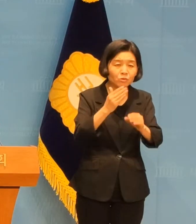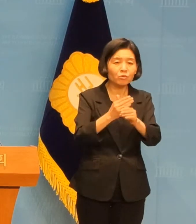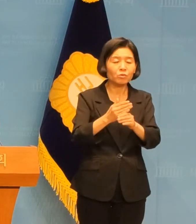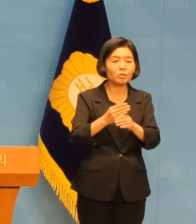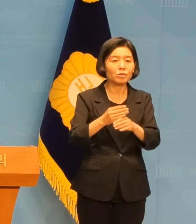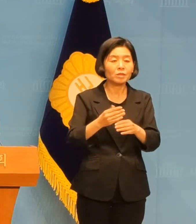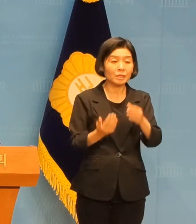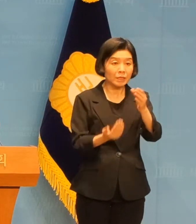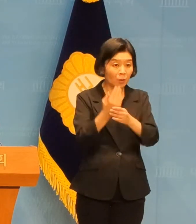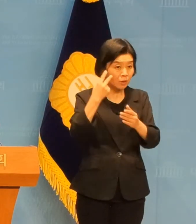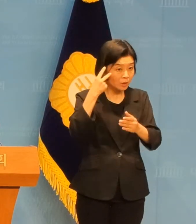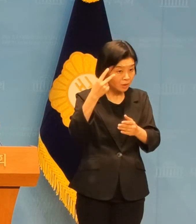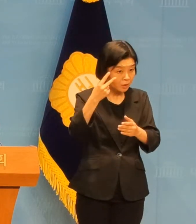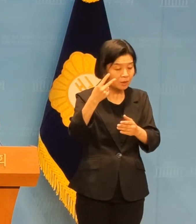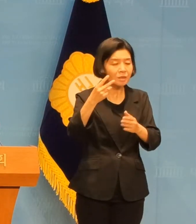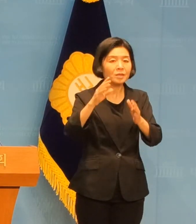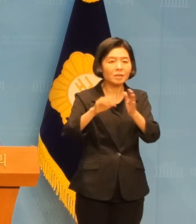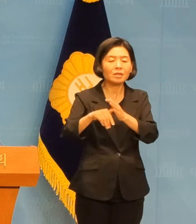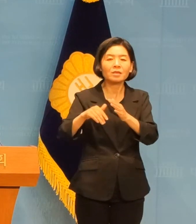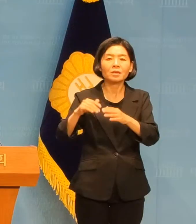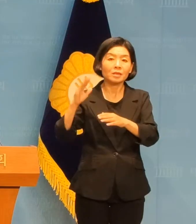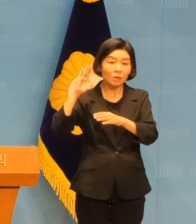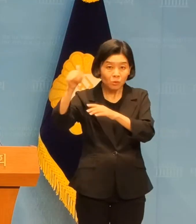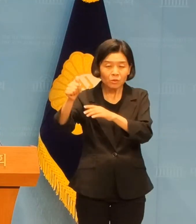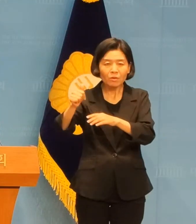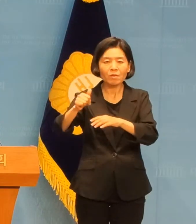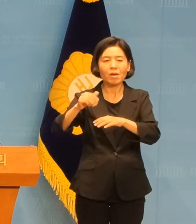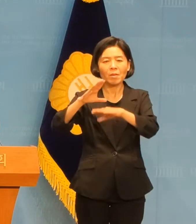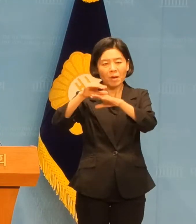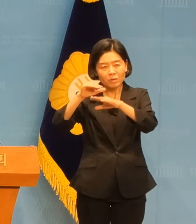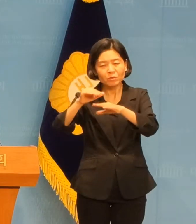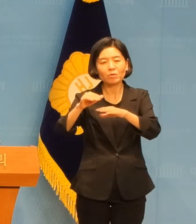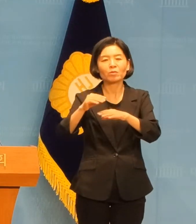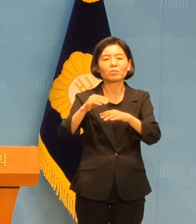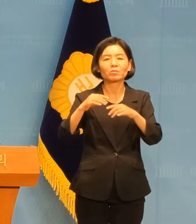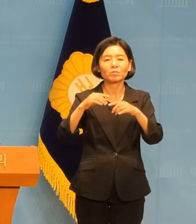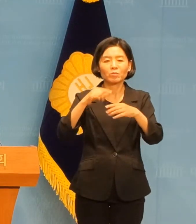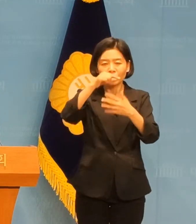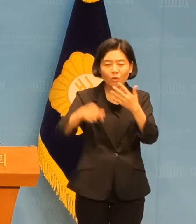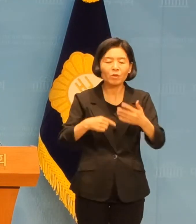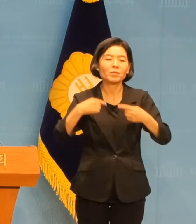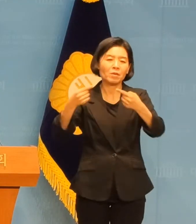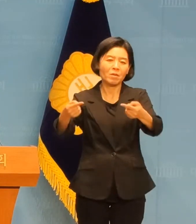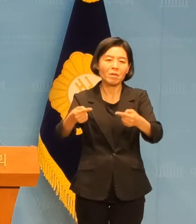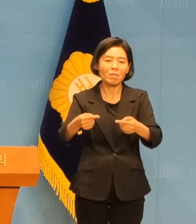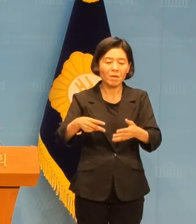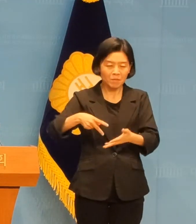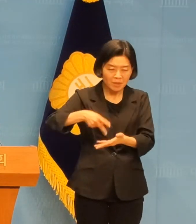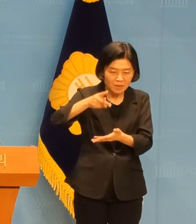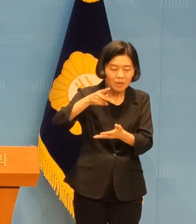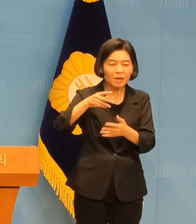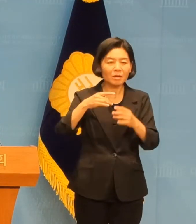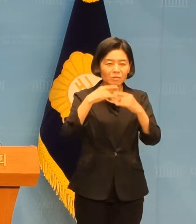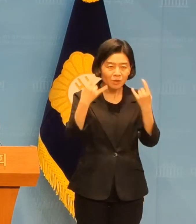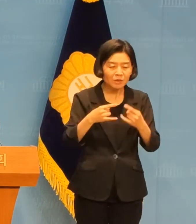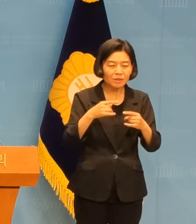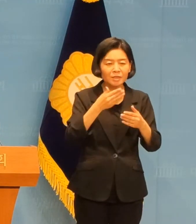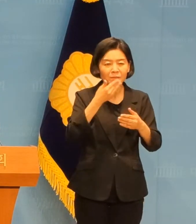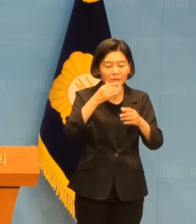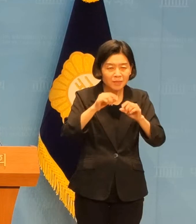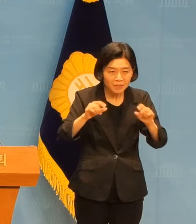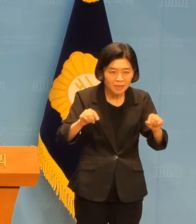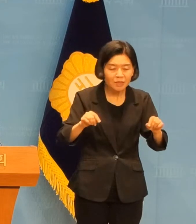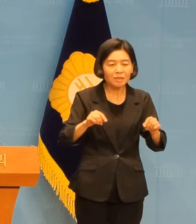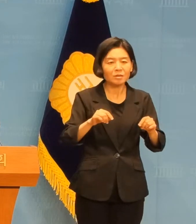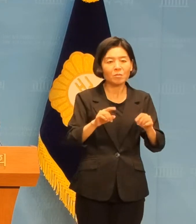대통령은 예능 방송에 출연하기도 했습니다. 피자와 프랑스 음식인 라따투이 등도 선전하면서 K푸드를